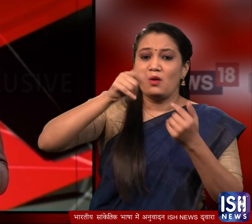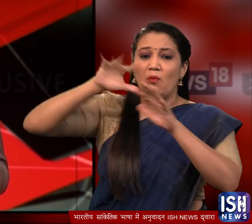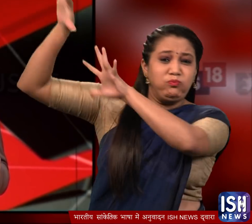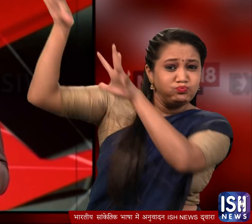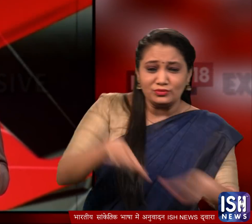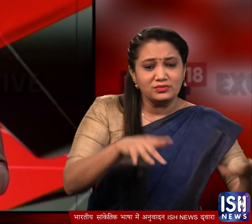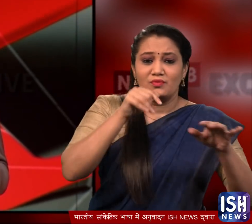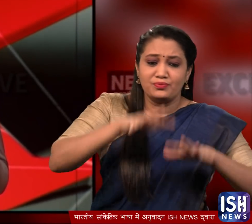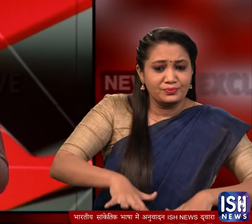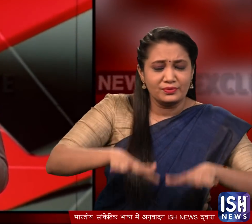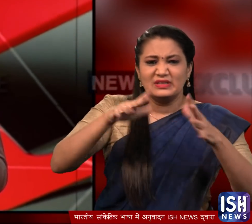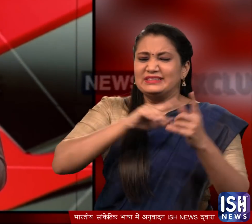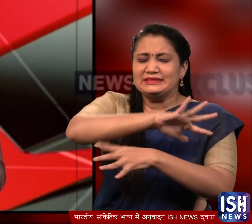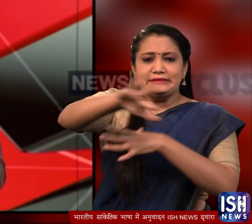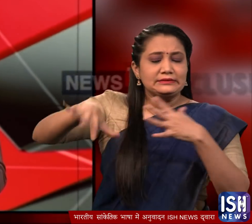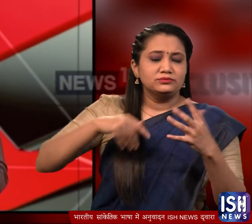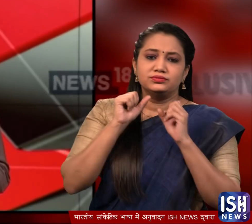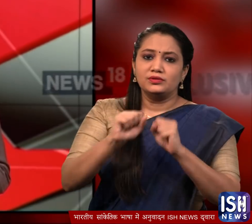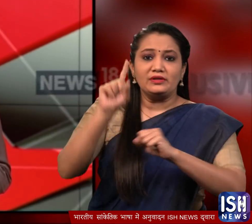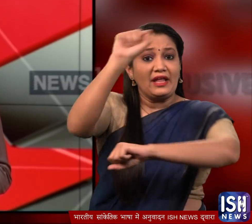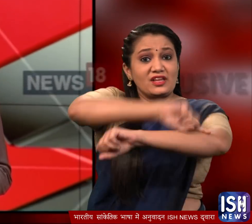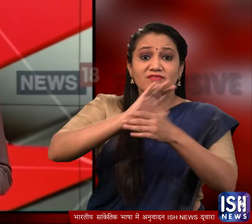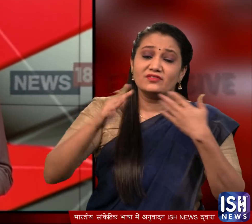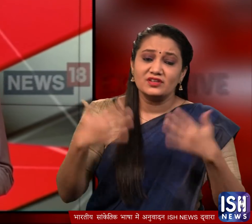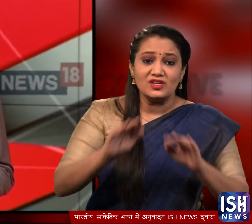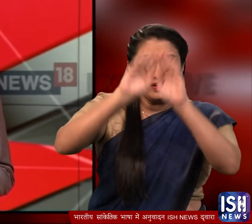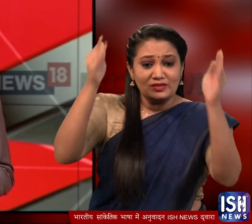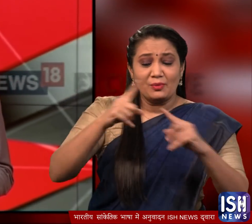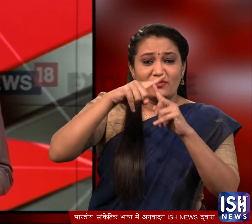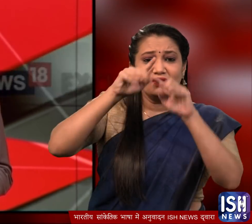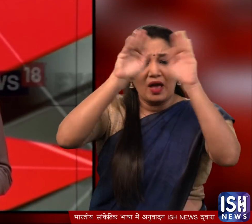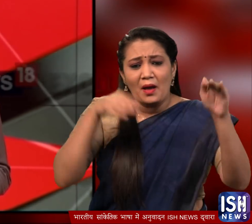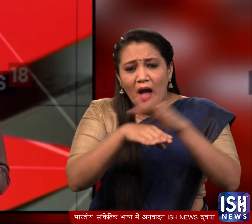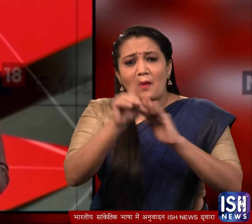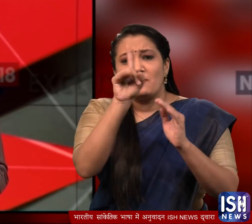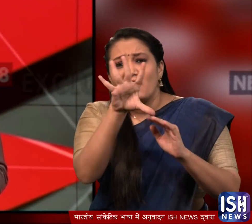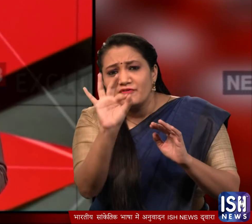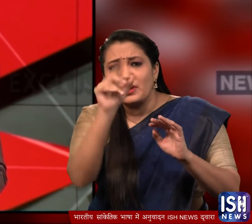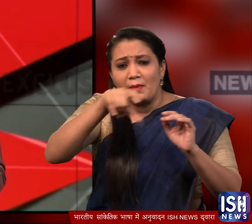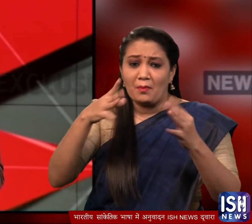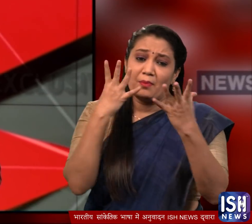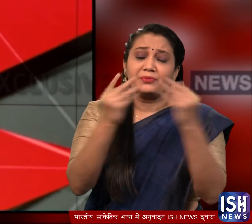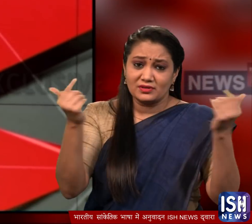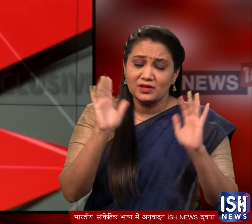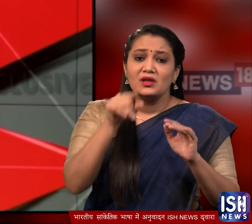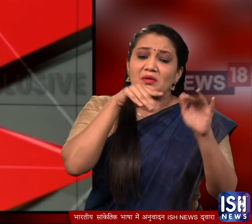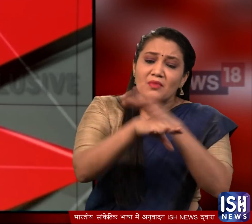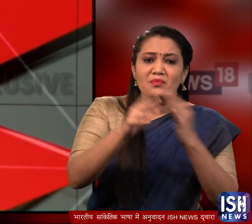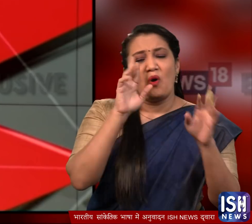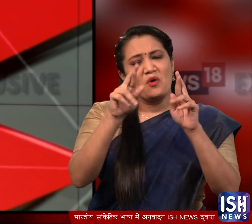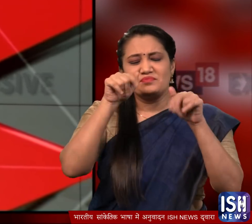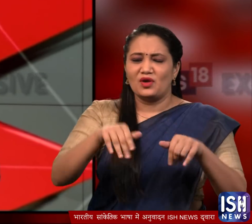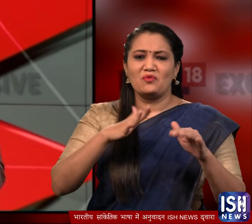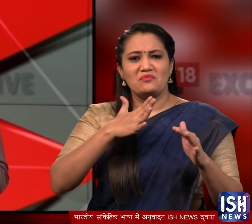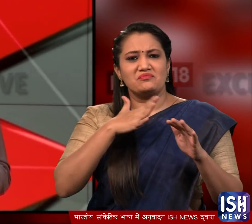में ग्लेशियर टूटने से तबाही के 10 दिन बीत चुके हैं। तपोवन की जिस सुरंग में करीब 150 लोगों के फंसे होने की आशंका है, उनके